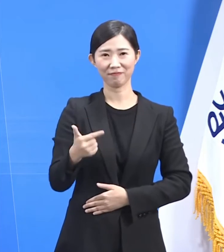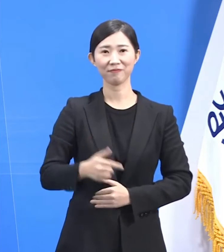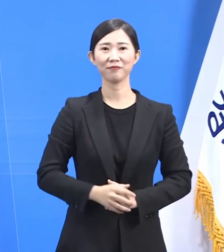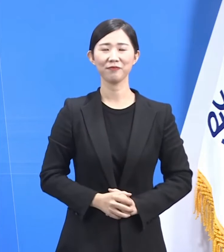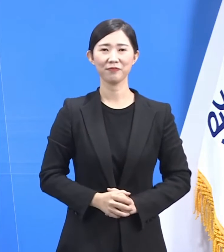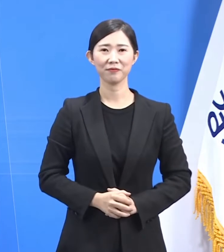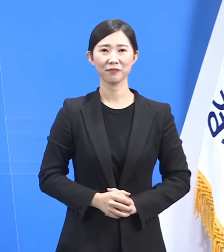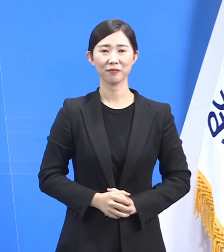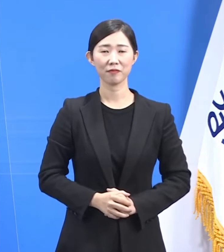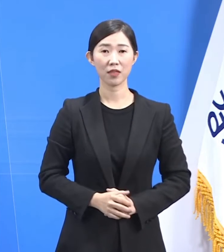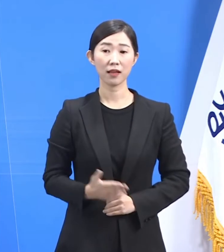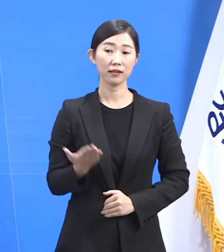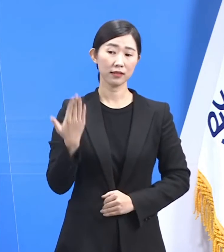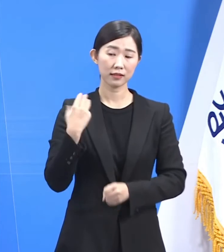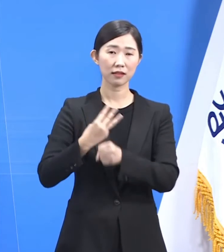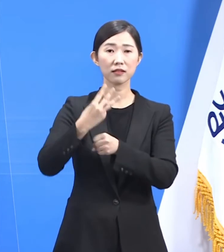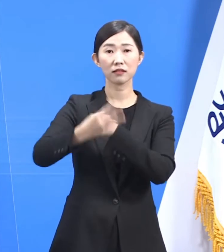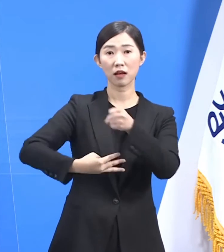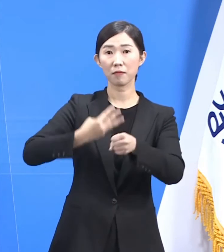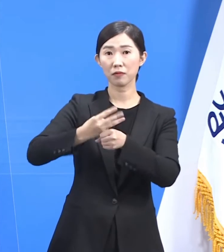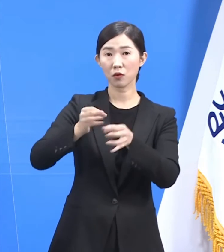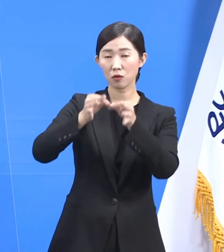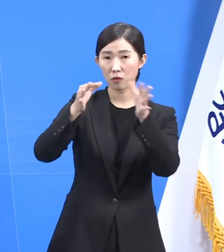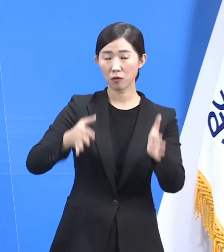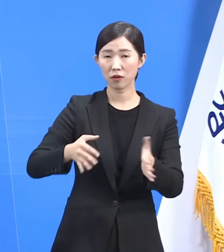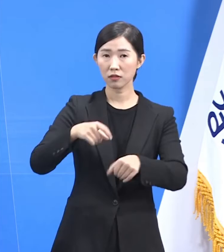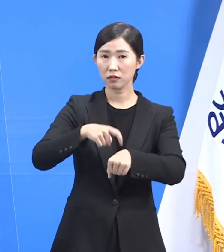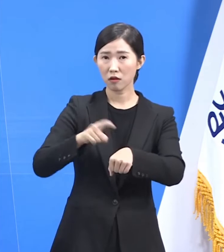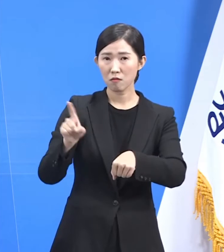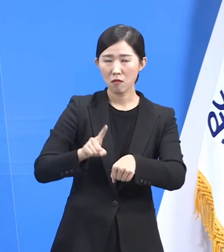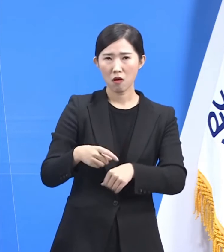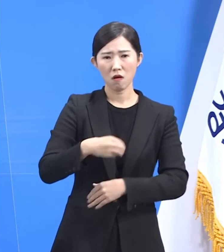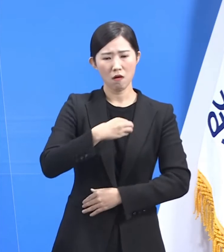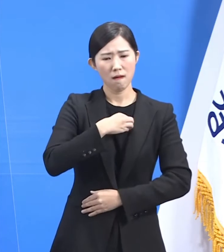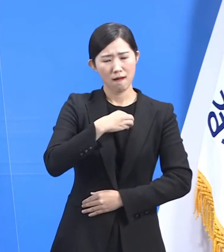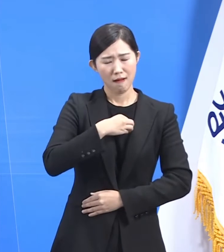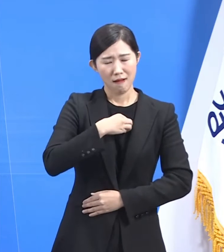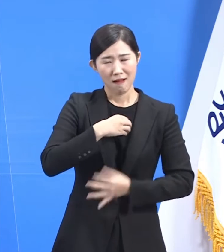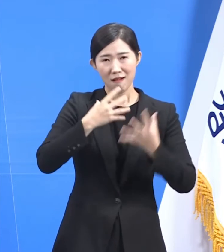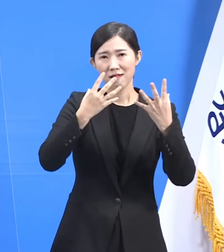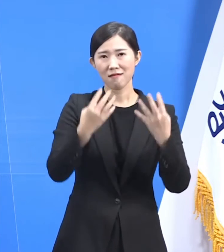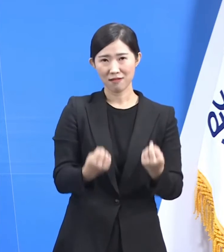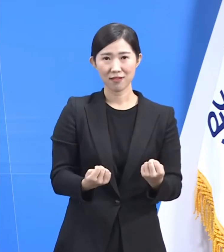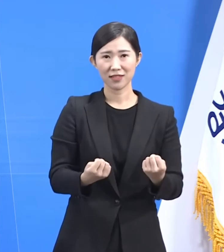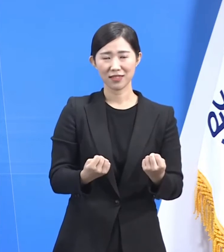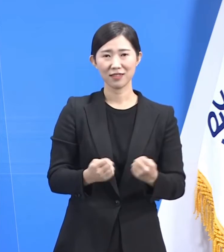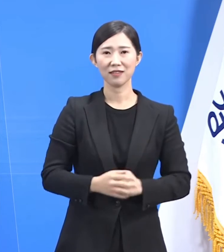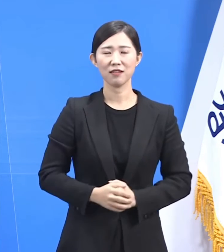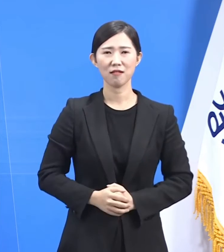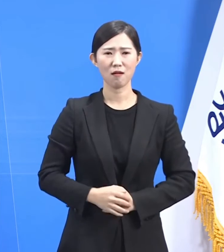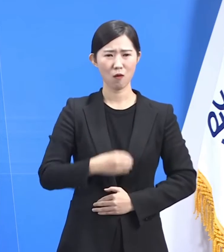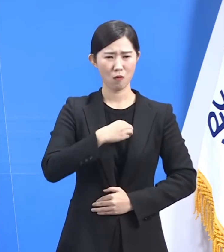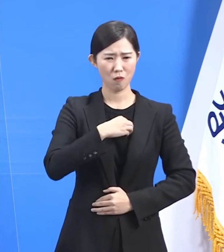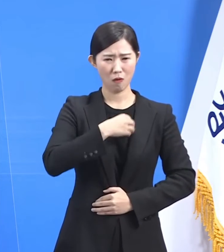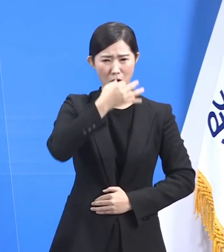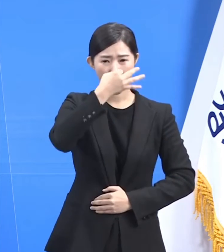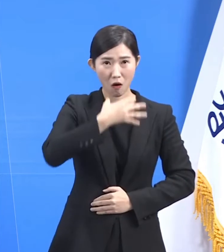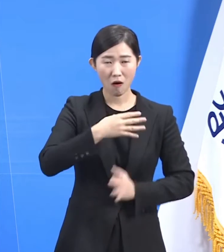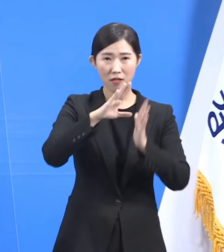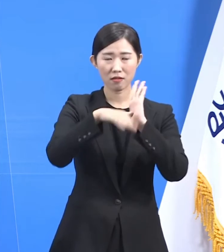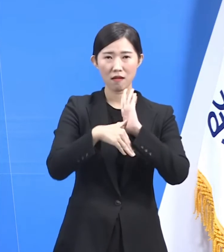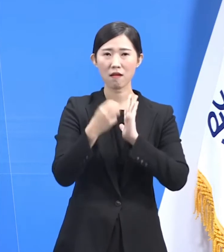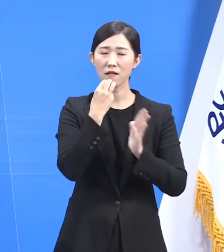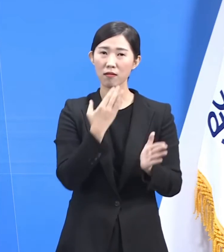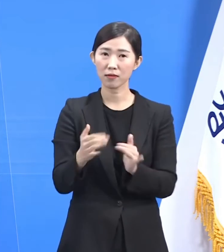돌아보면 지난 3년여의 시간은 숱한 위기의 연속이었습니다. 고비마다 도민 여러분의